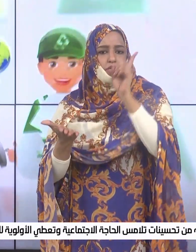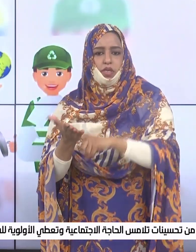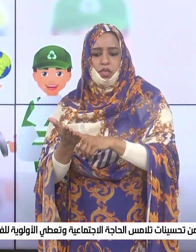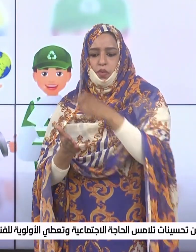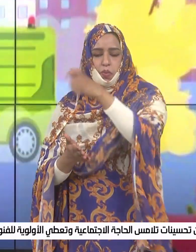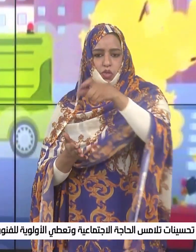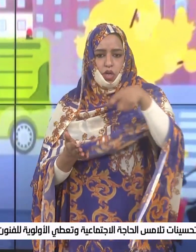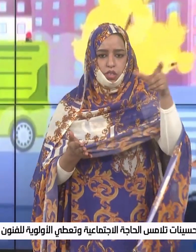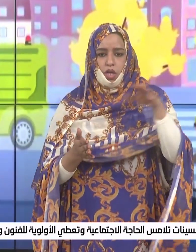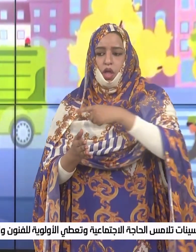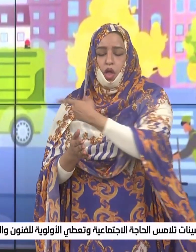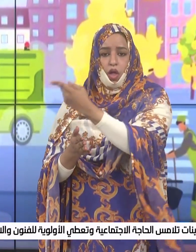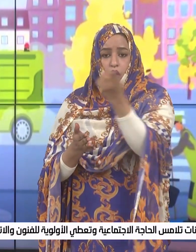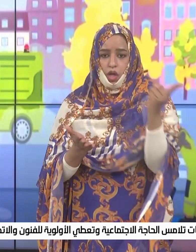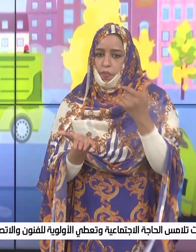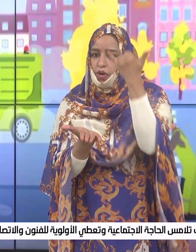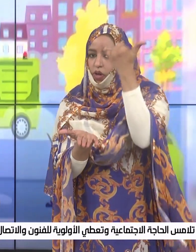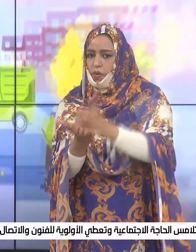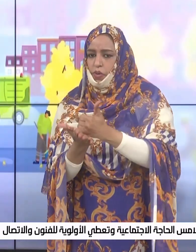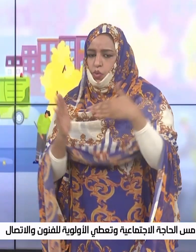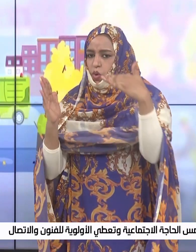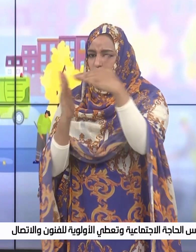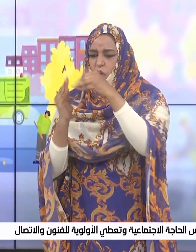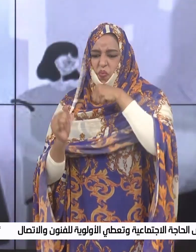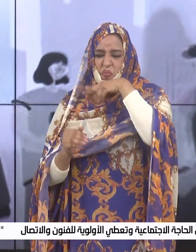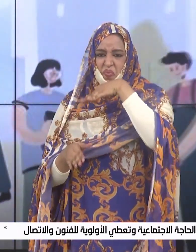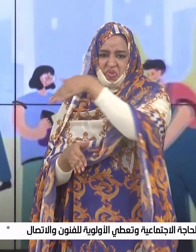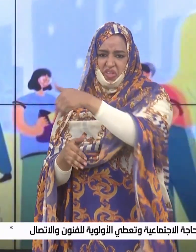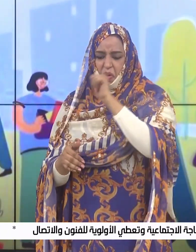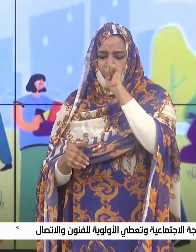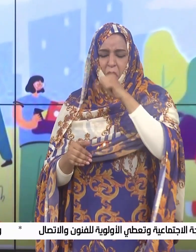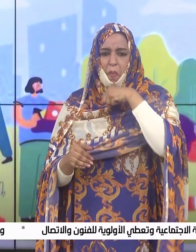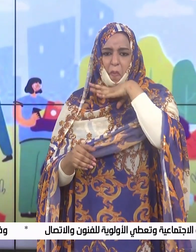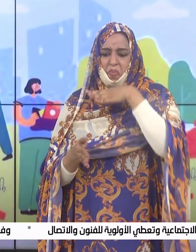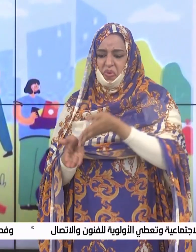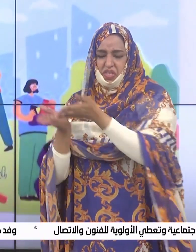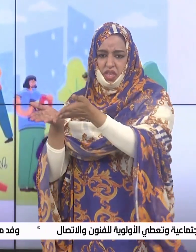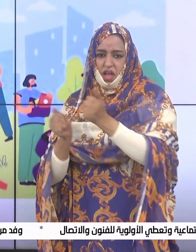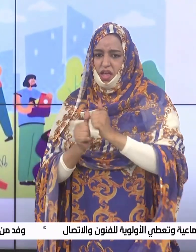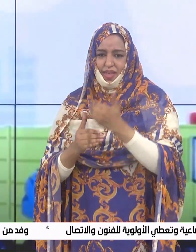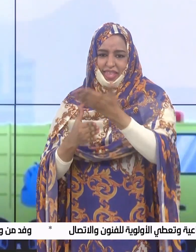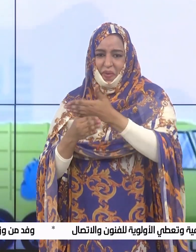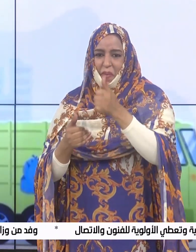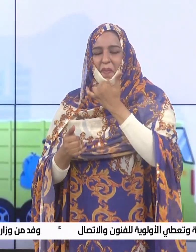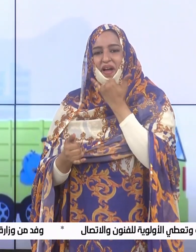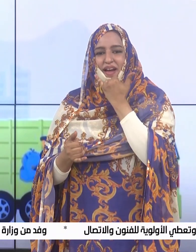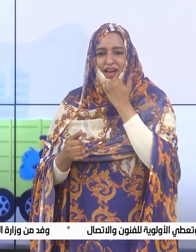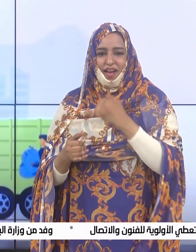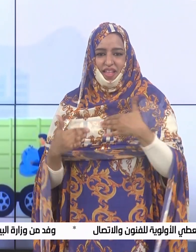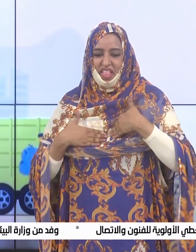تكمن أهمية الحفاظ على البيئة في العديد من الأمور التي توجب الحفاظ عليها، ومن هذه